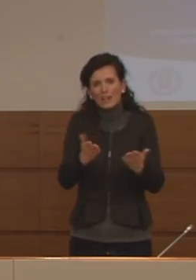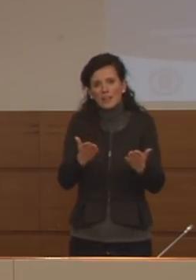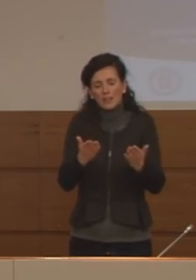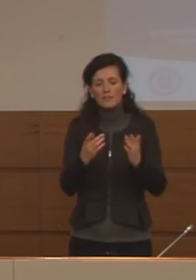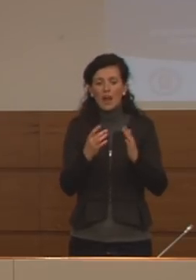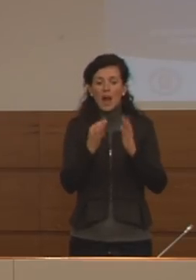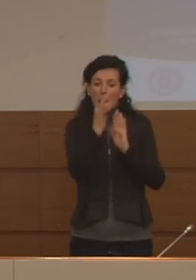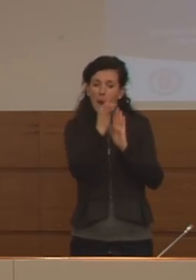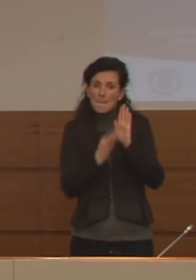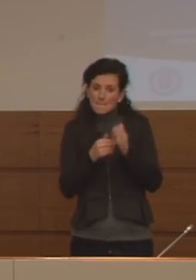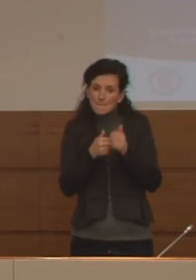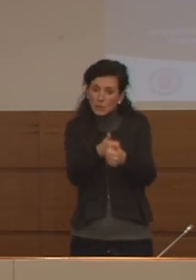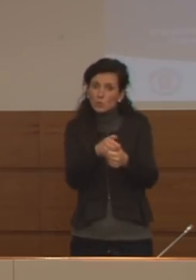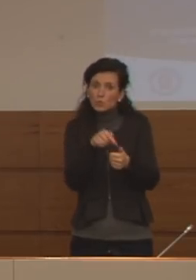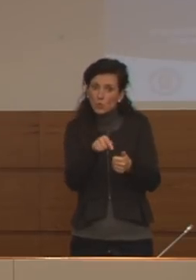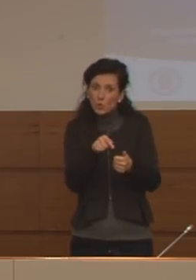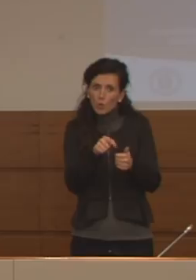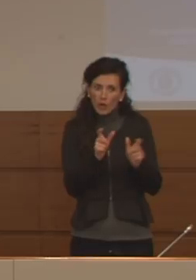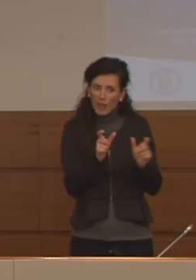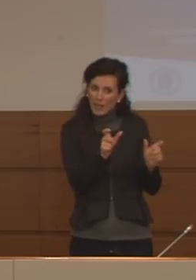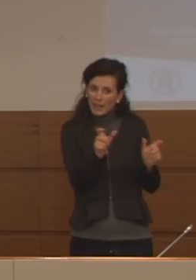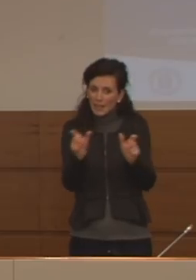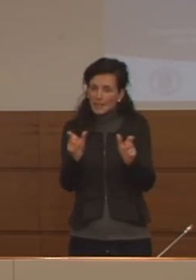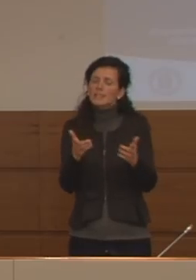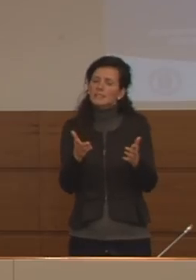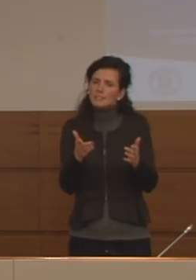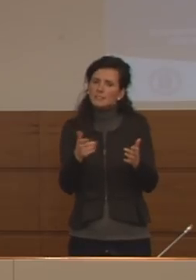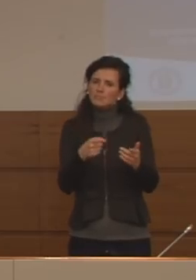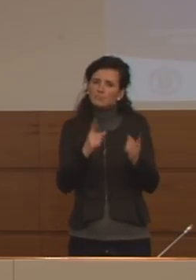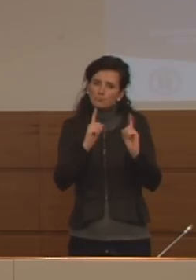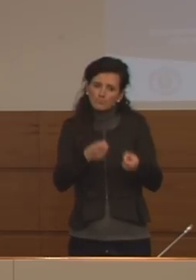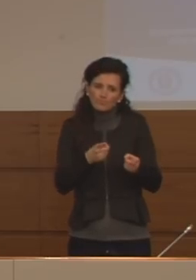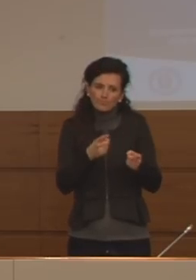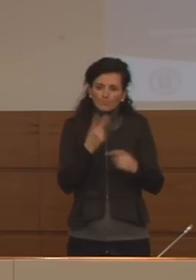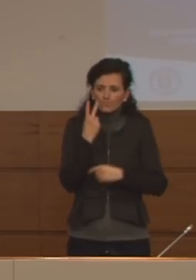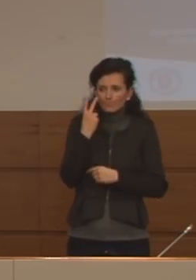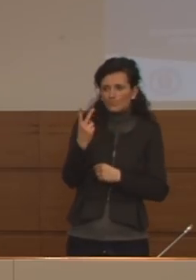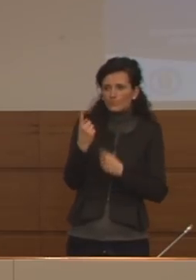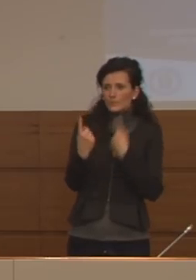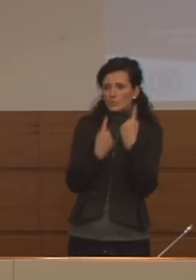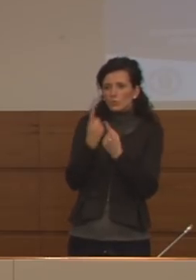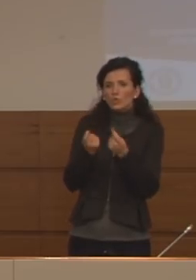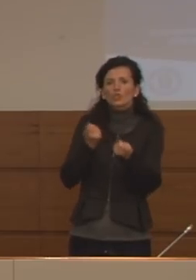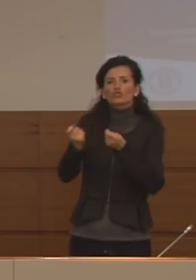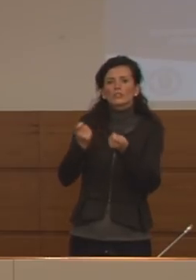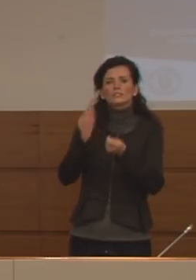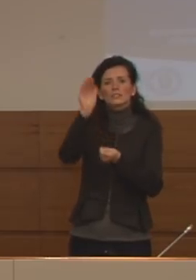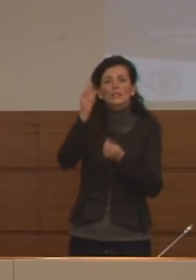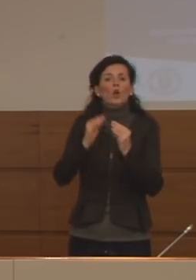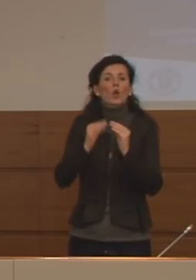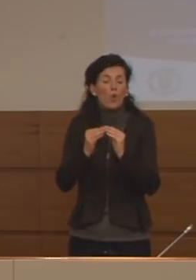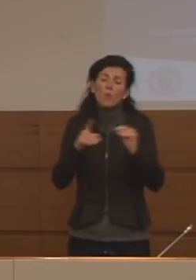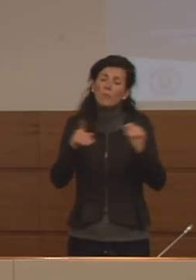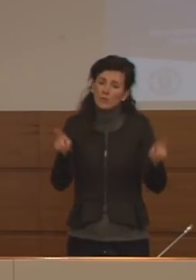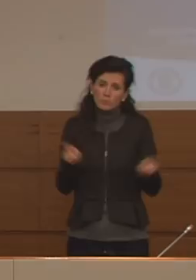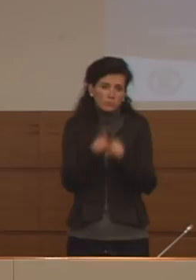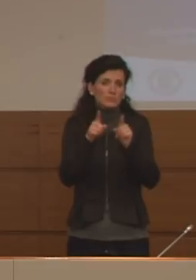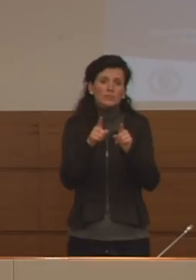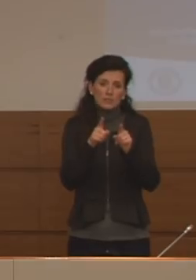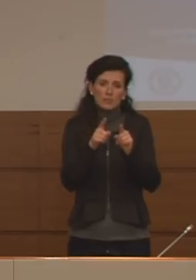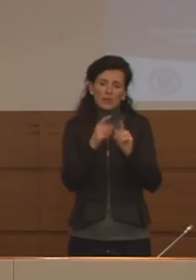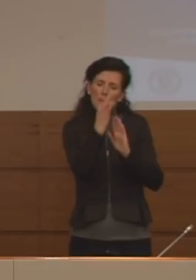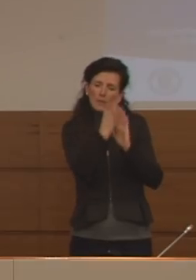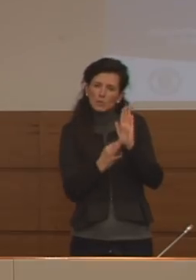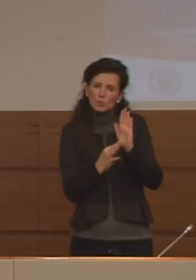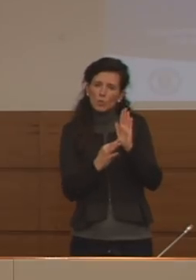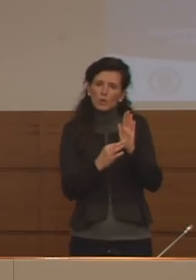dovranno in qualche maniera venire incontro a questa gestione come anche le misure di prevenzione e protezione una